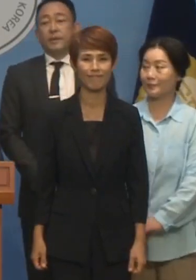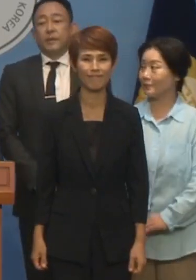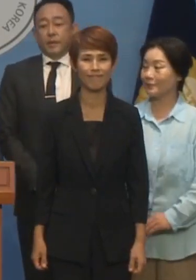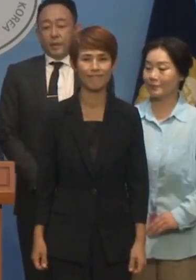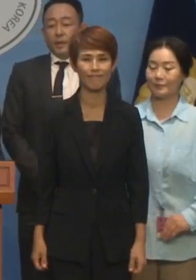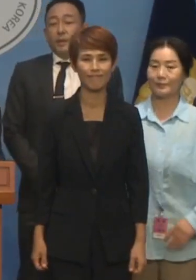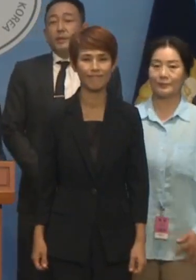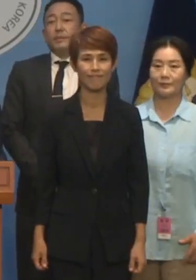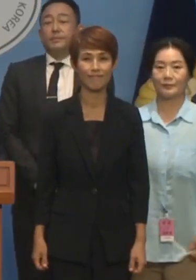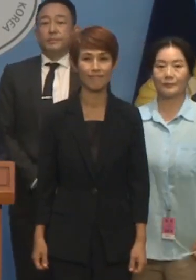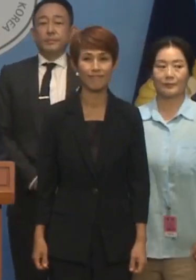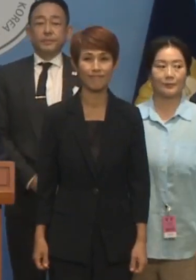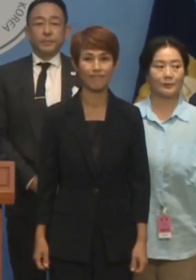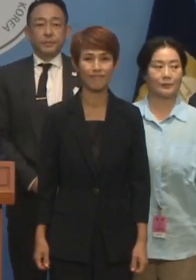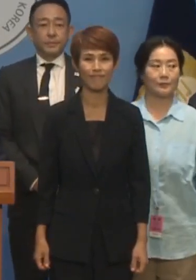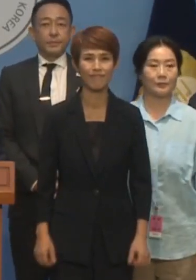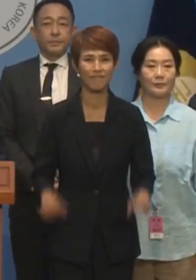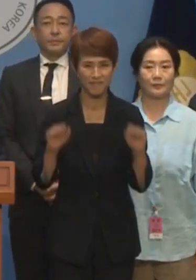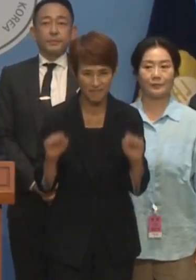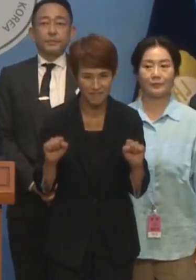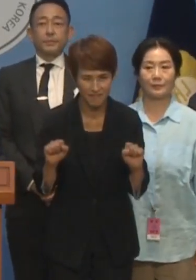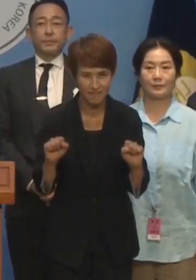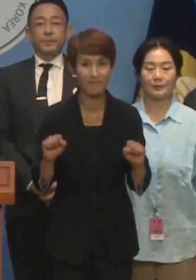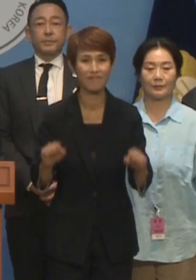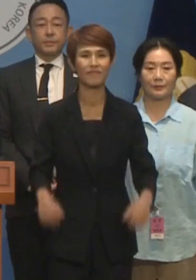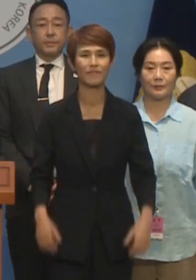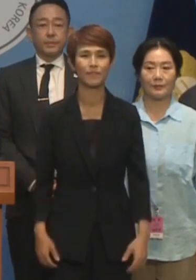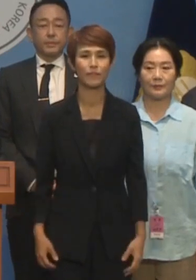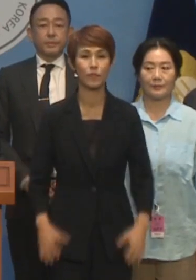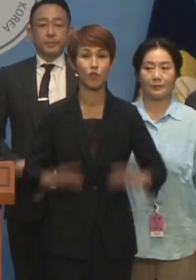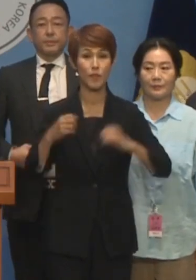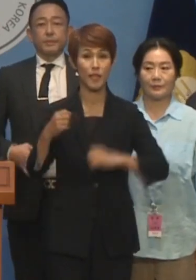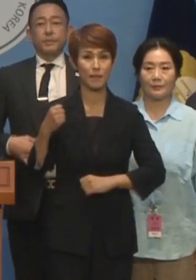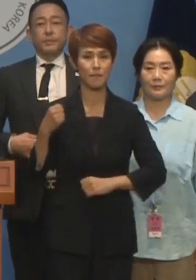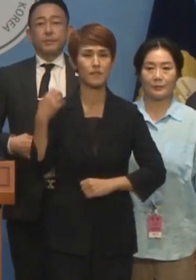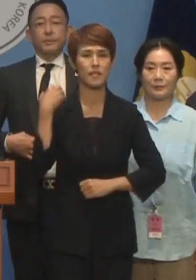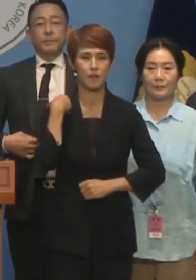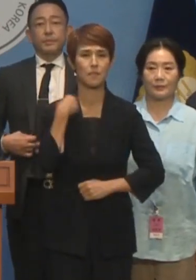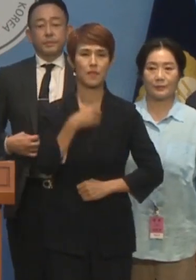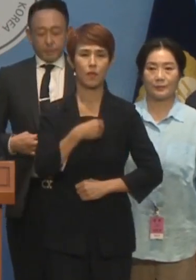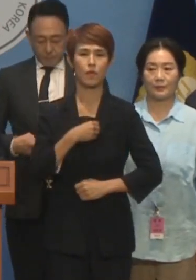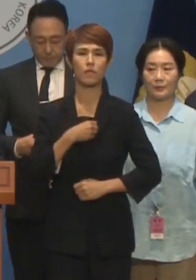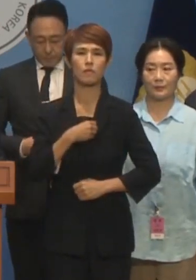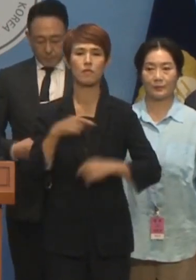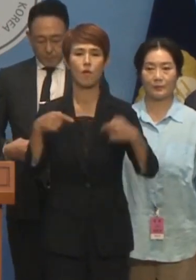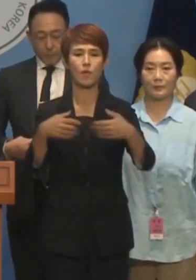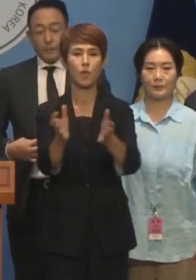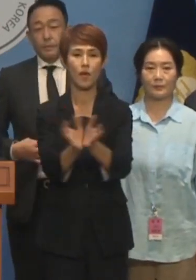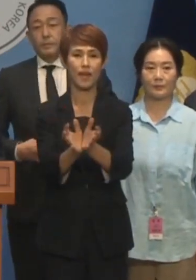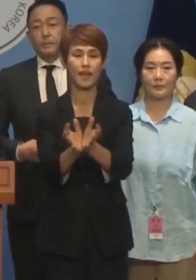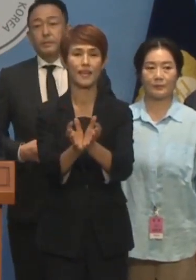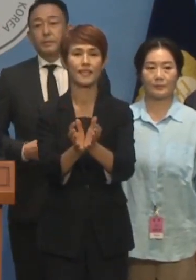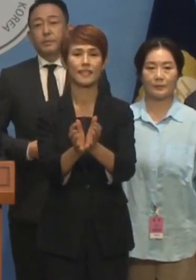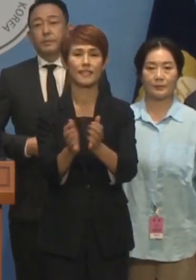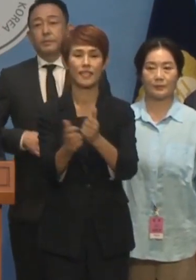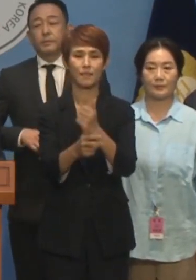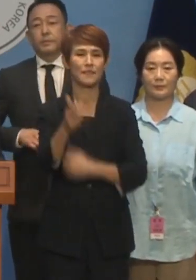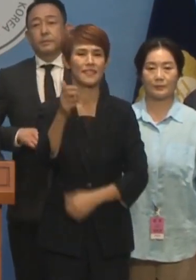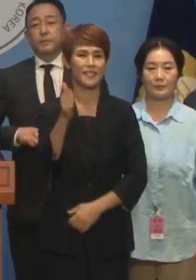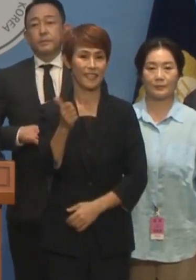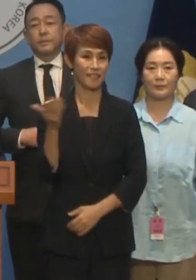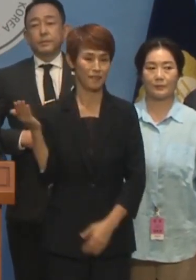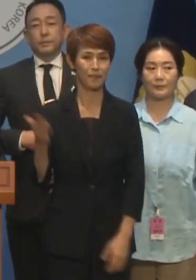됐어요? 예, 안녕하십니까. 국민의힘 책임당원협의회 상임의장